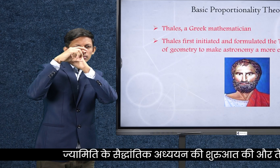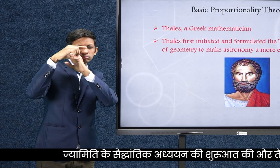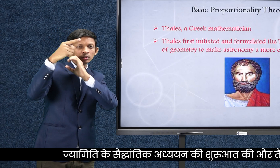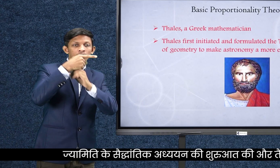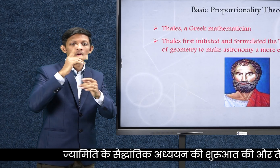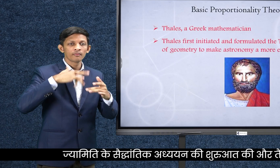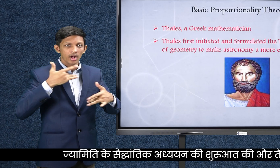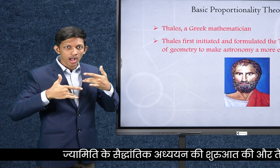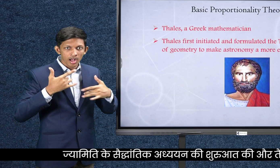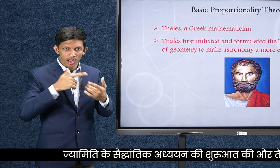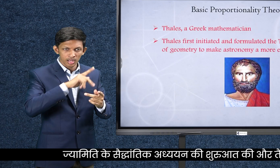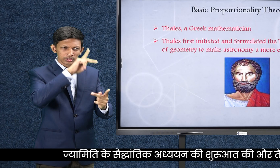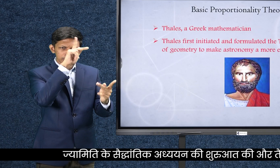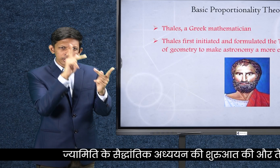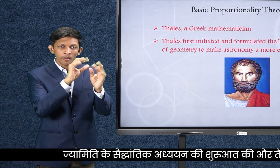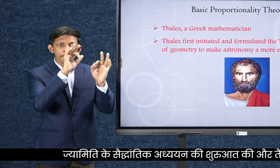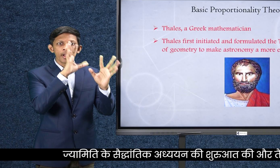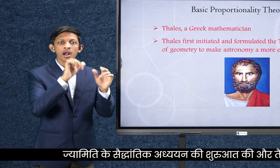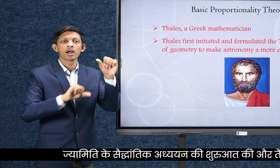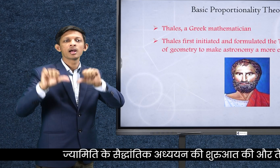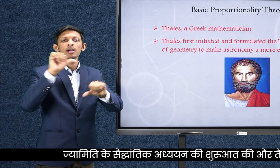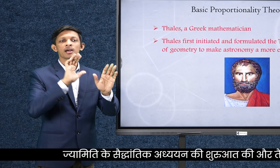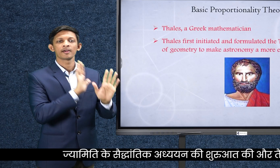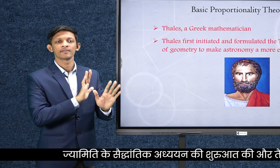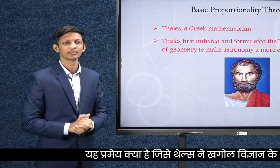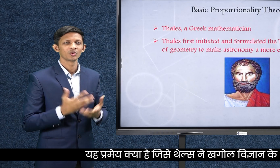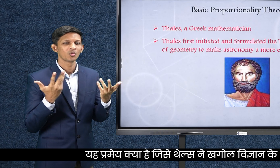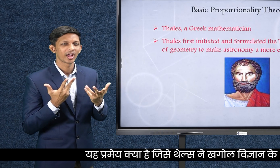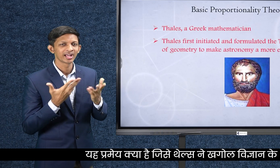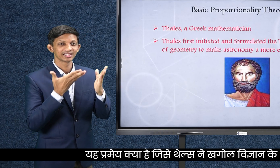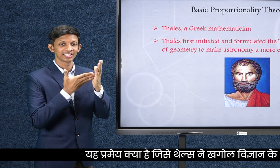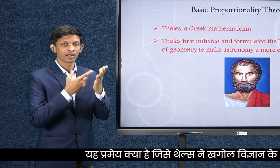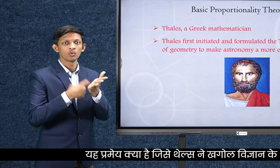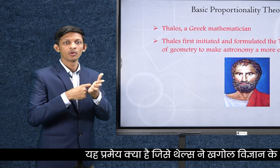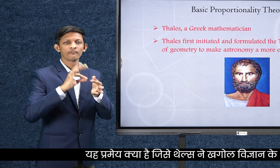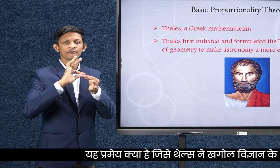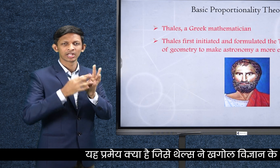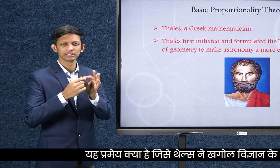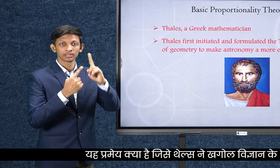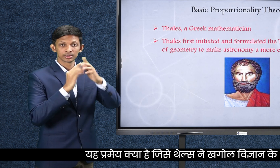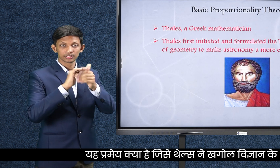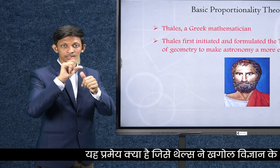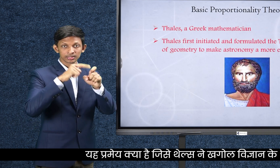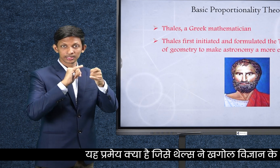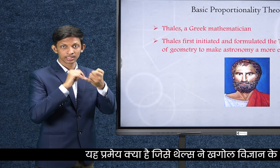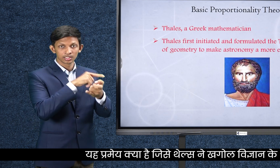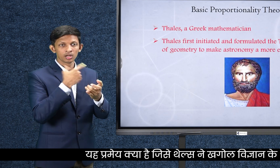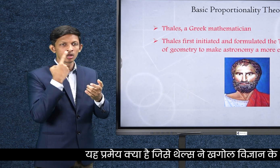सैद्धांतिक अध्ययन की शुरुआत की और तैयार किया। यह प्रमेय क्या है जिसे तेल्स ने खगोल विज्ञान